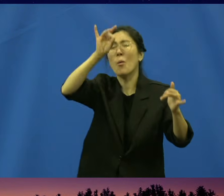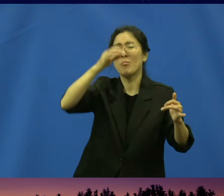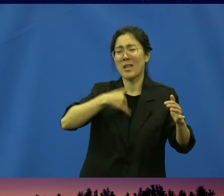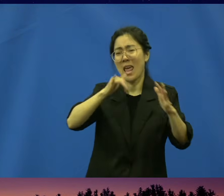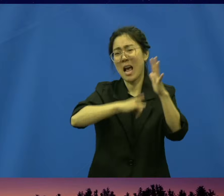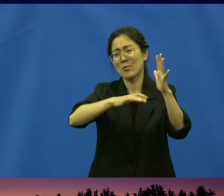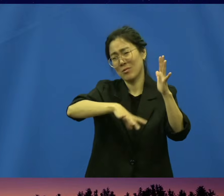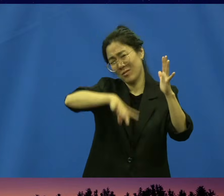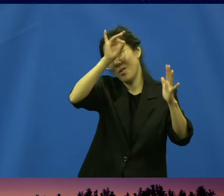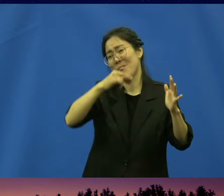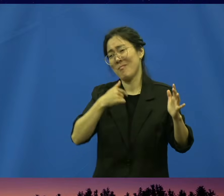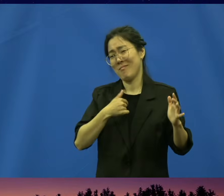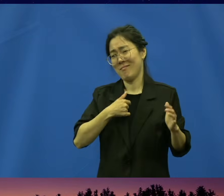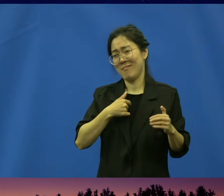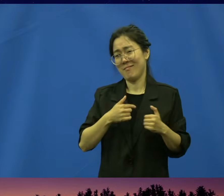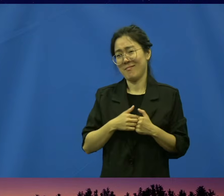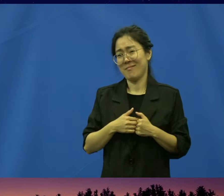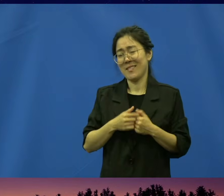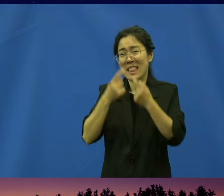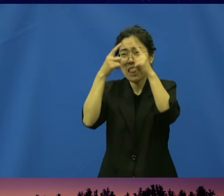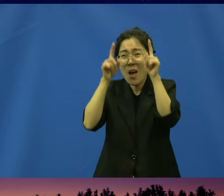선배들이 자꾸 저를 찝쩍거려가지고,